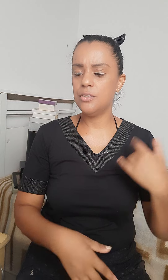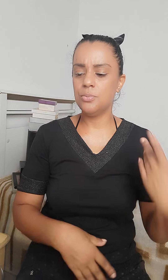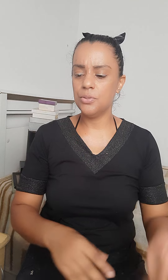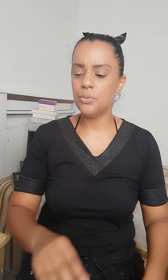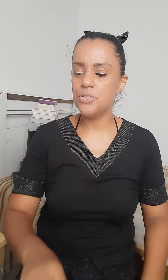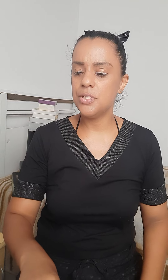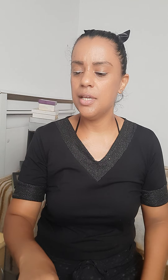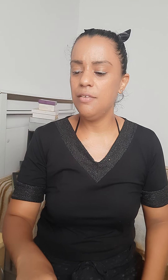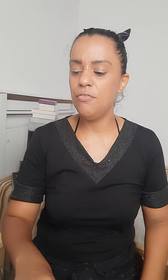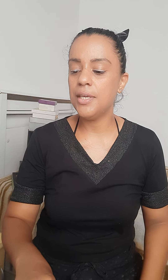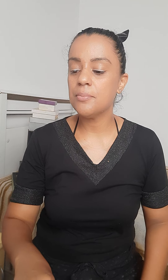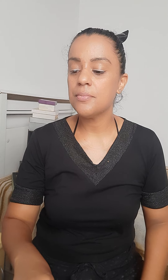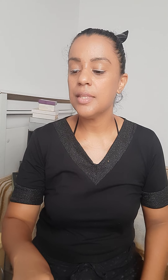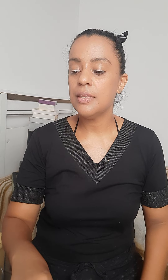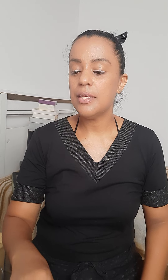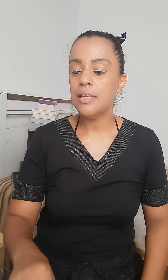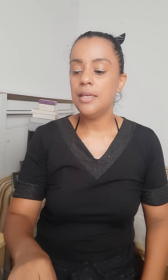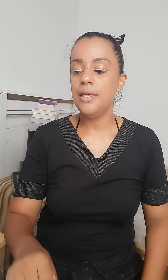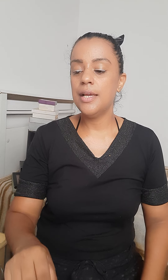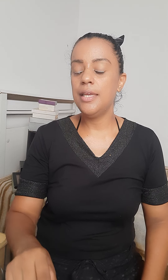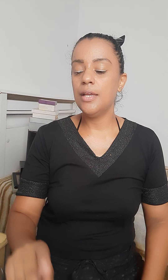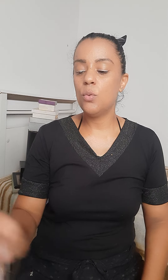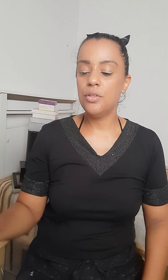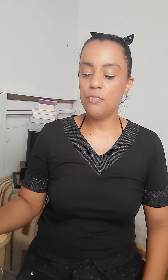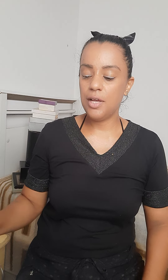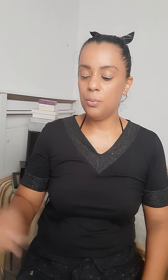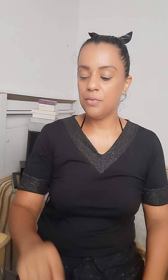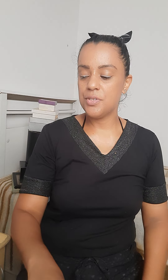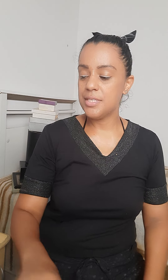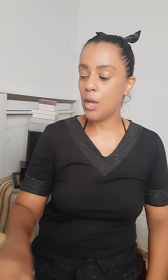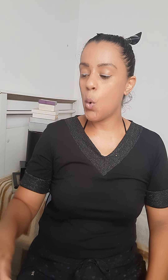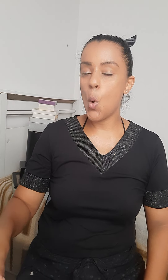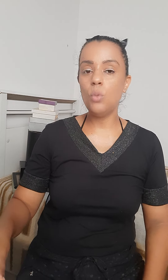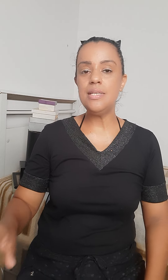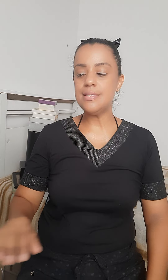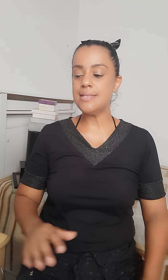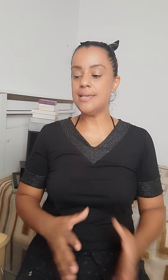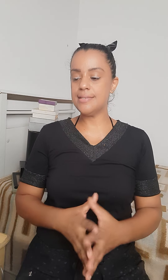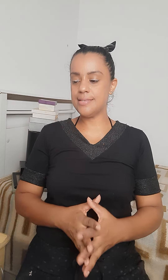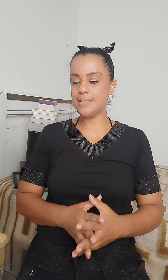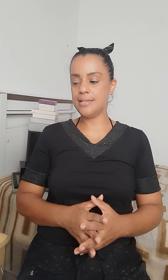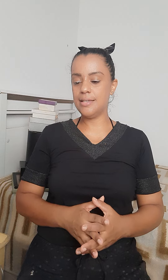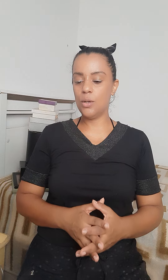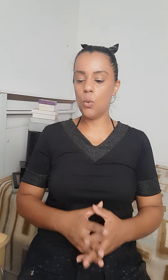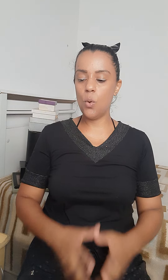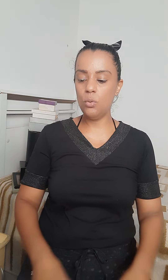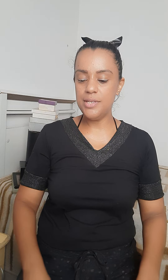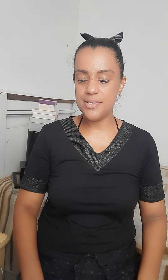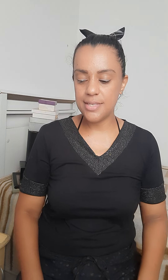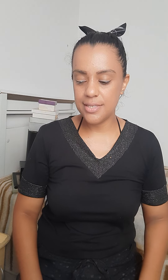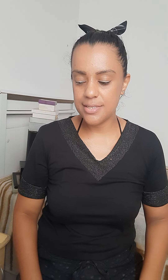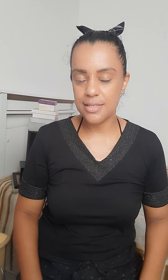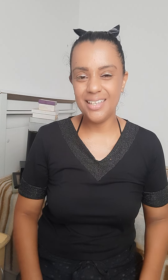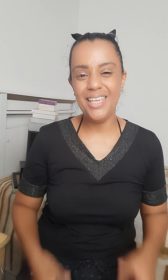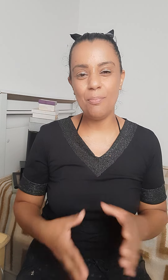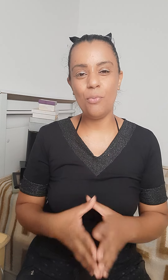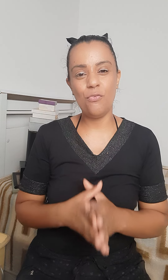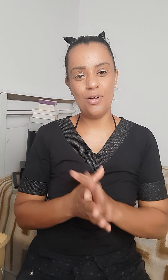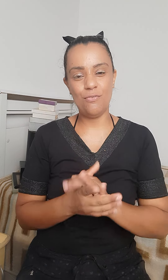boa noite, né? Enfim. E aí, quando eu falo para você com licença e por